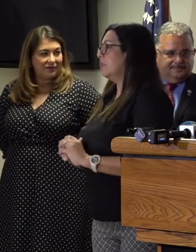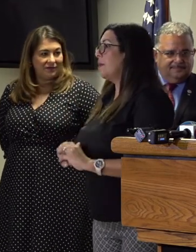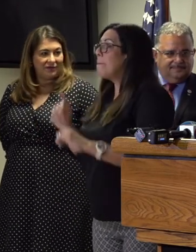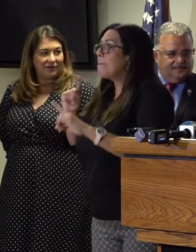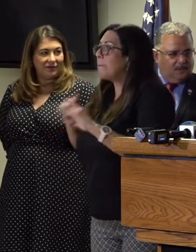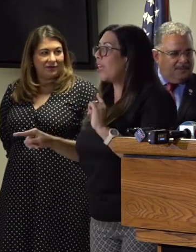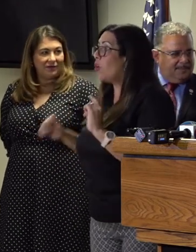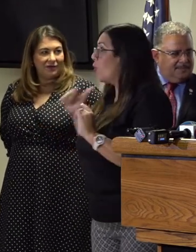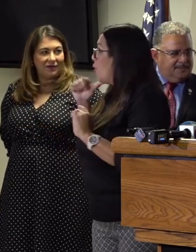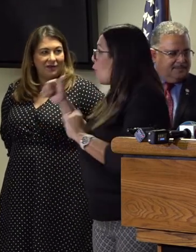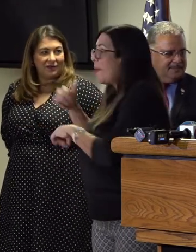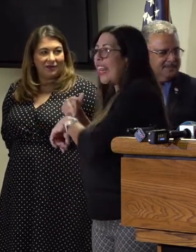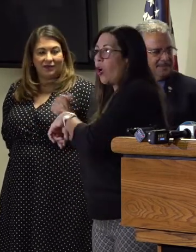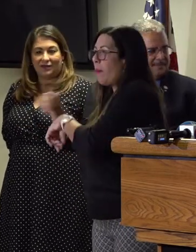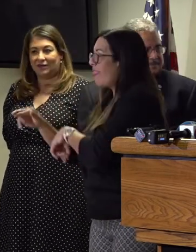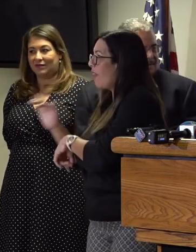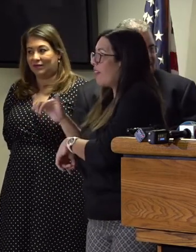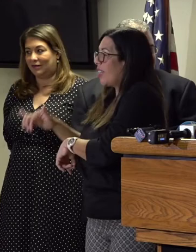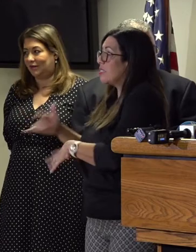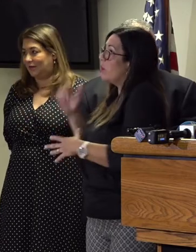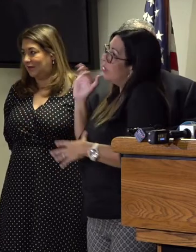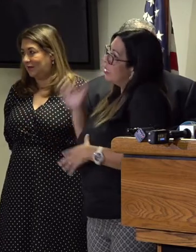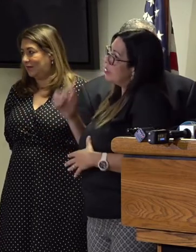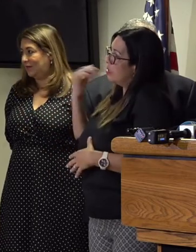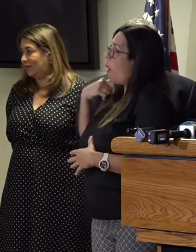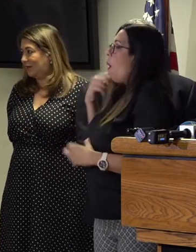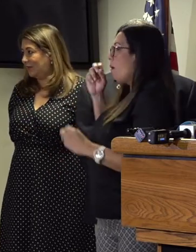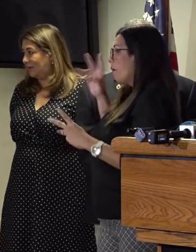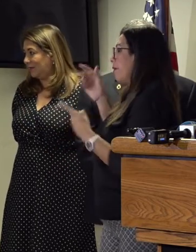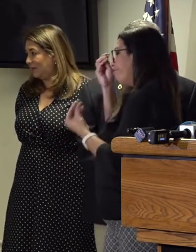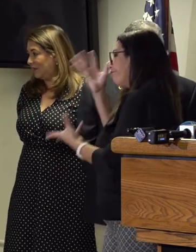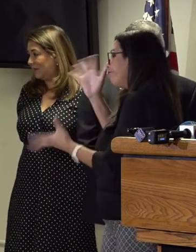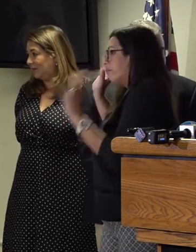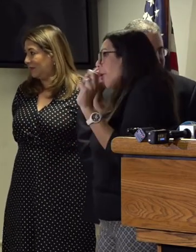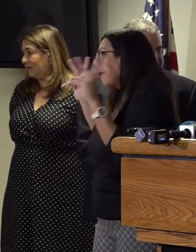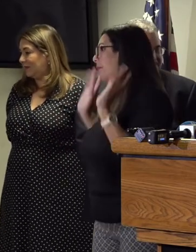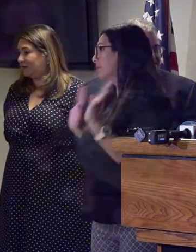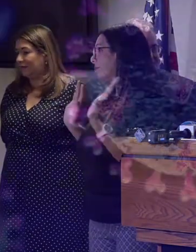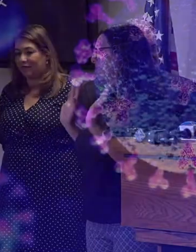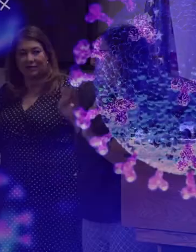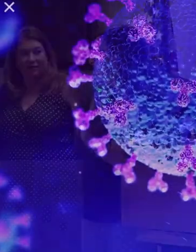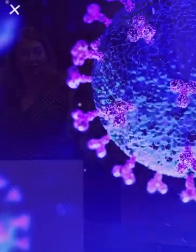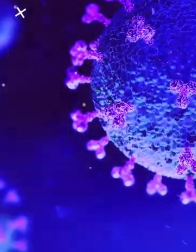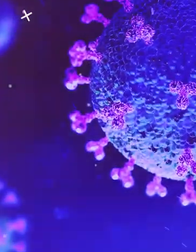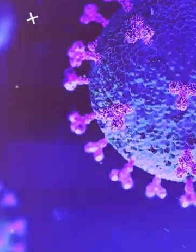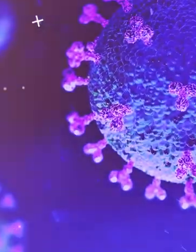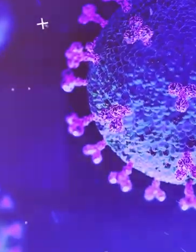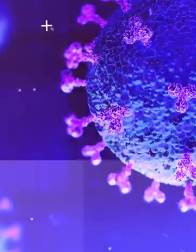obstante, esa no es la recomendación, por lo cual me tengo que acatar a las recomendaciones que nos emitan.